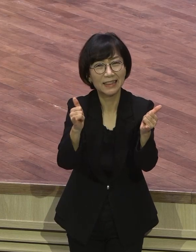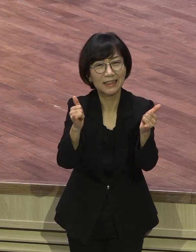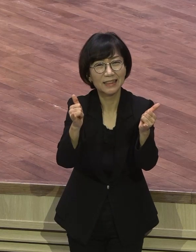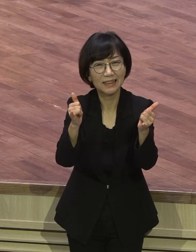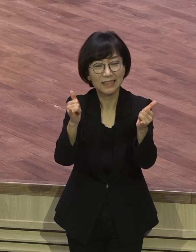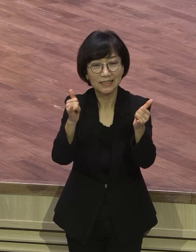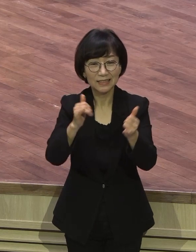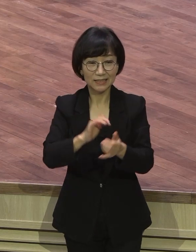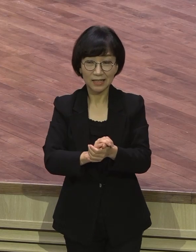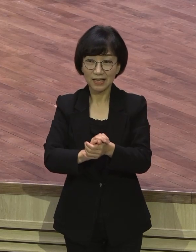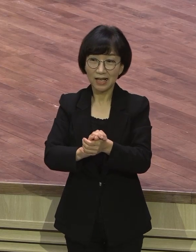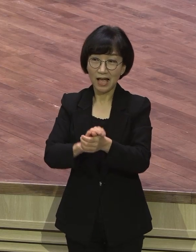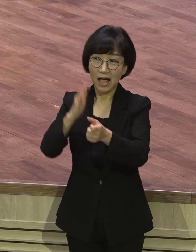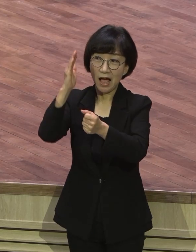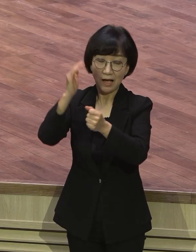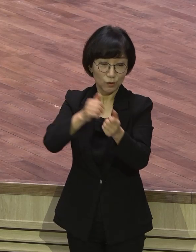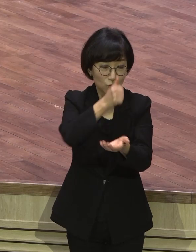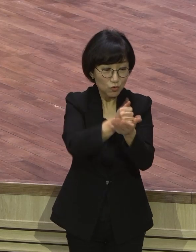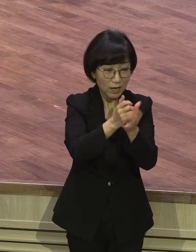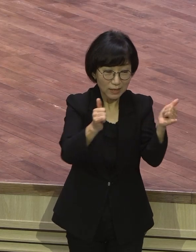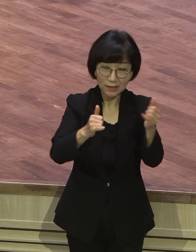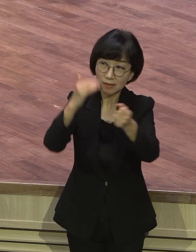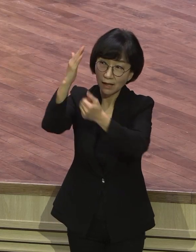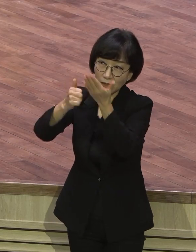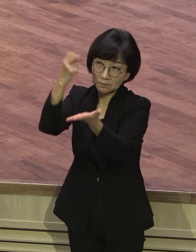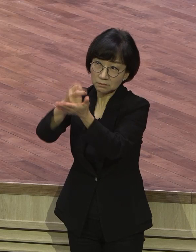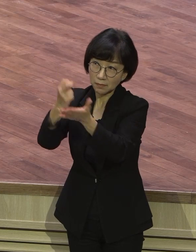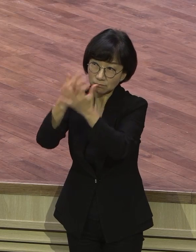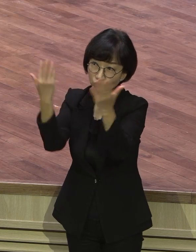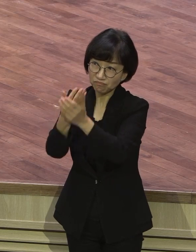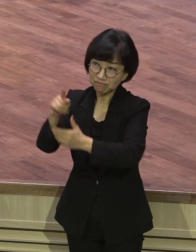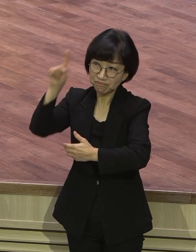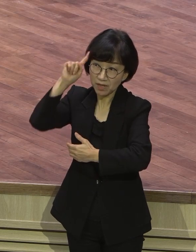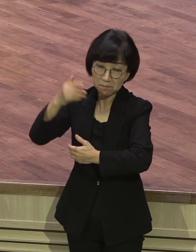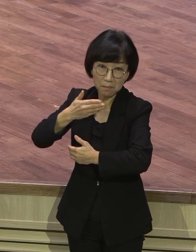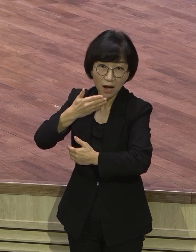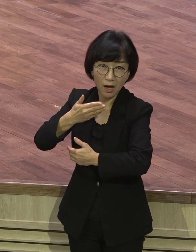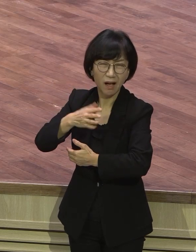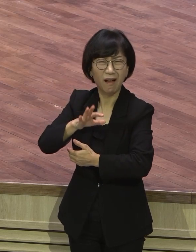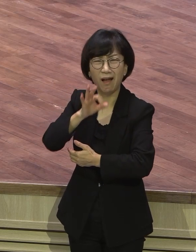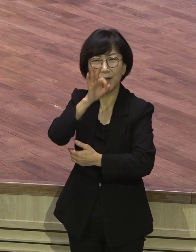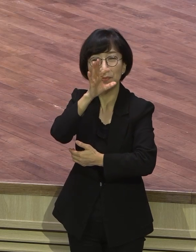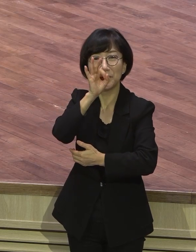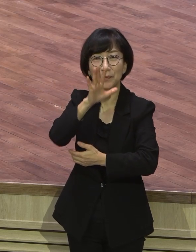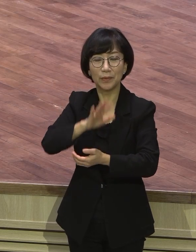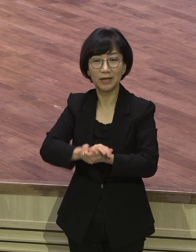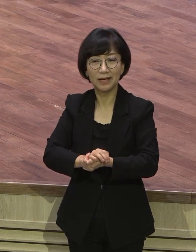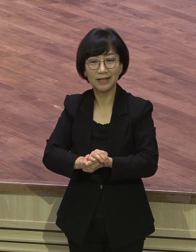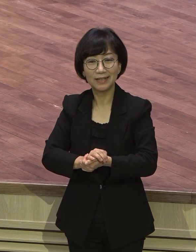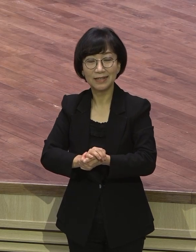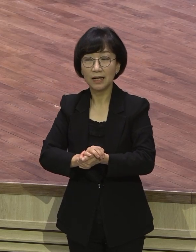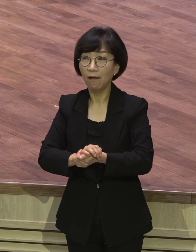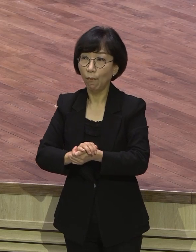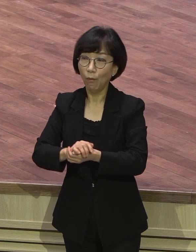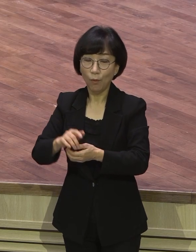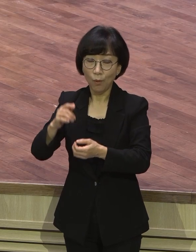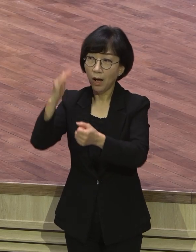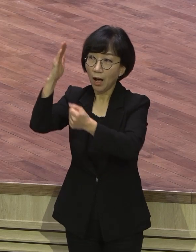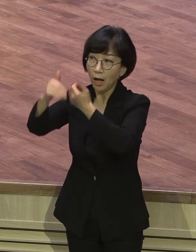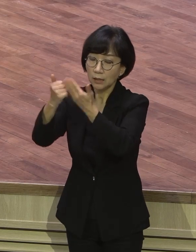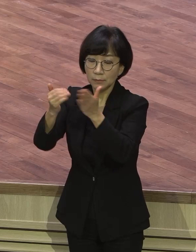법 만드는 법을 지킬 수가 없어요. 지킬 수가 없는데 왜 하나님이 모세 통해